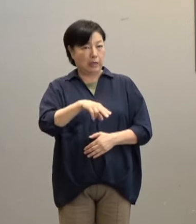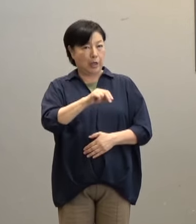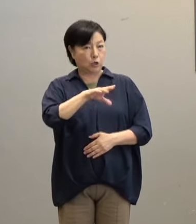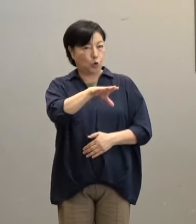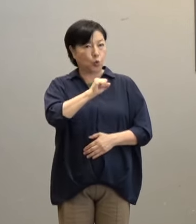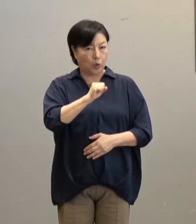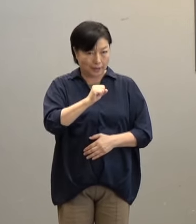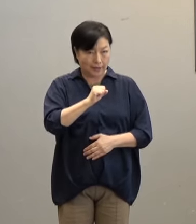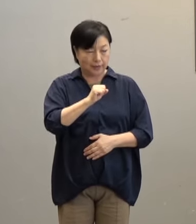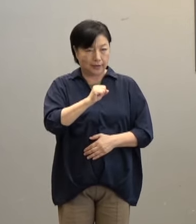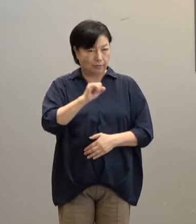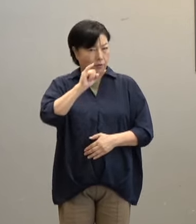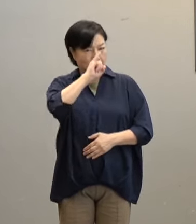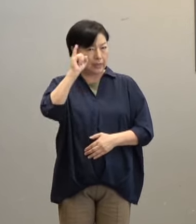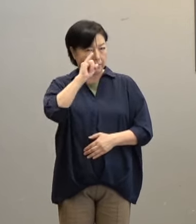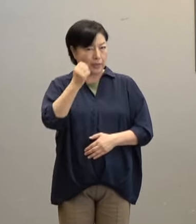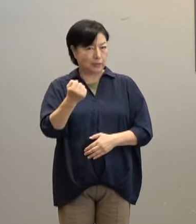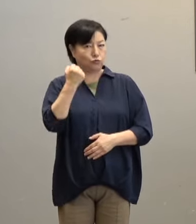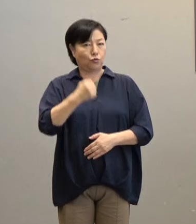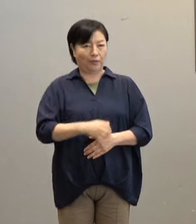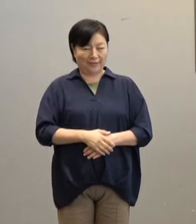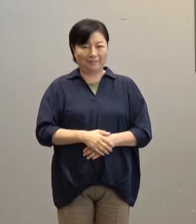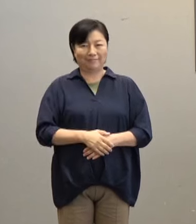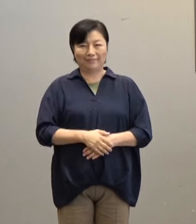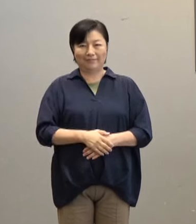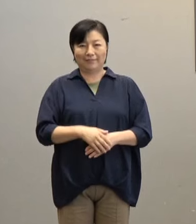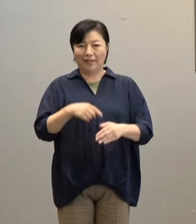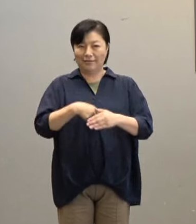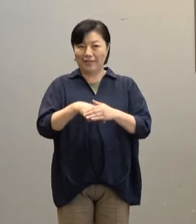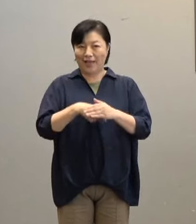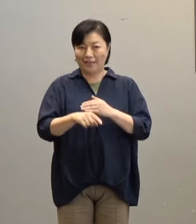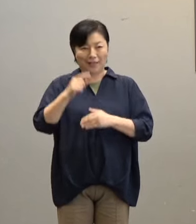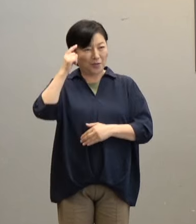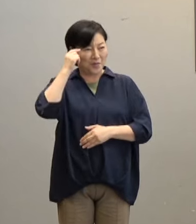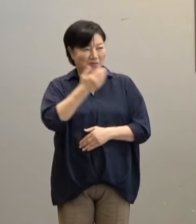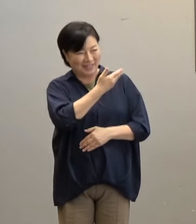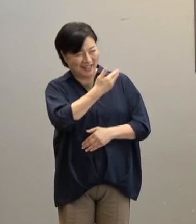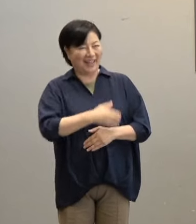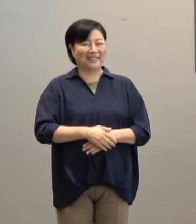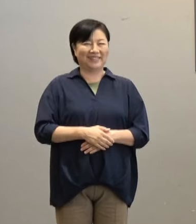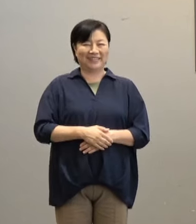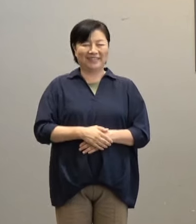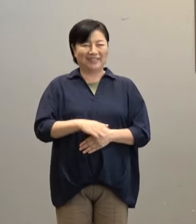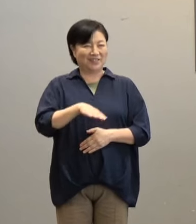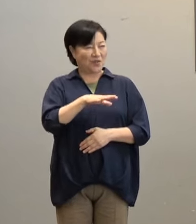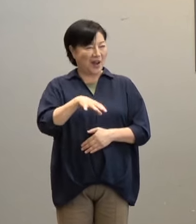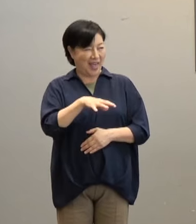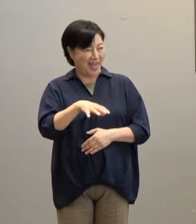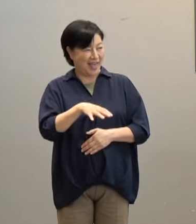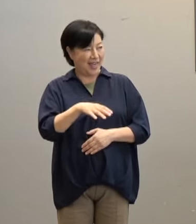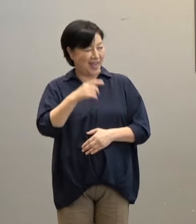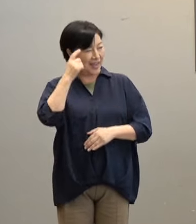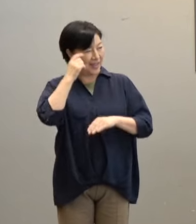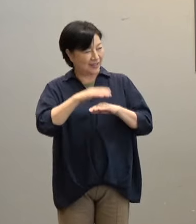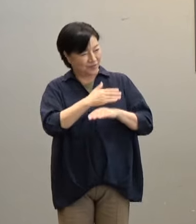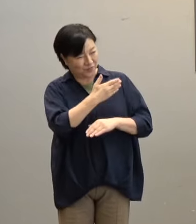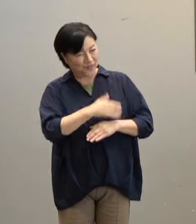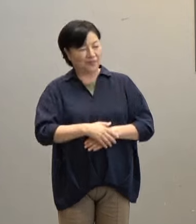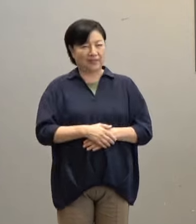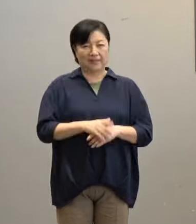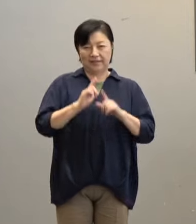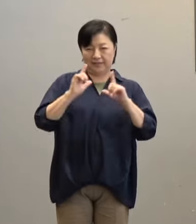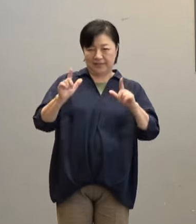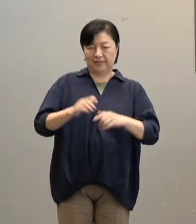ぱりイメージを持たれている方が多いと思いますけど、これなんでだと思われるのか、知事どういうふうに、そこにどういうふうに思われるか、その辺お伺いできればと思